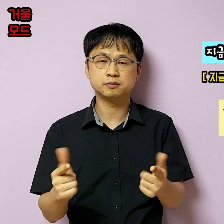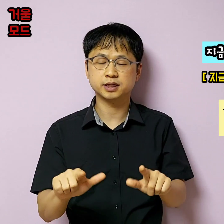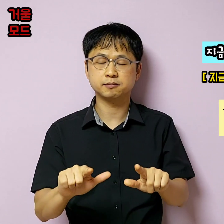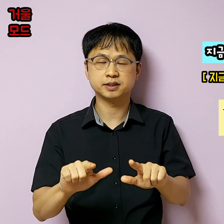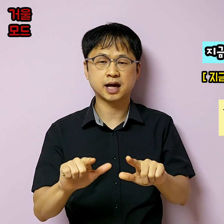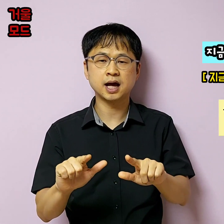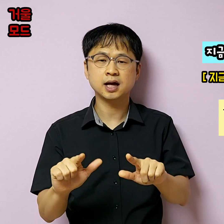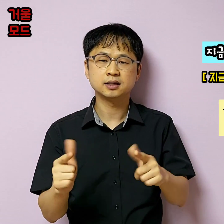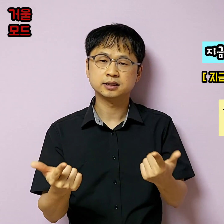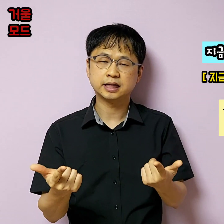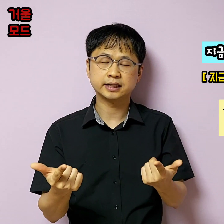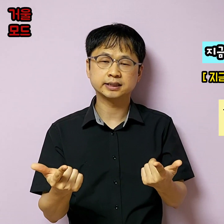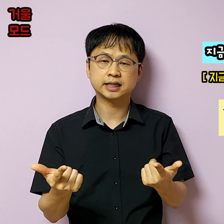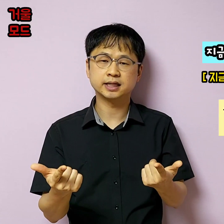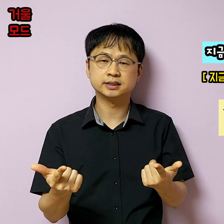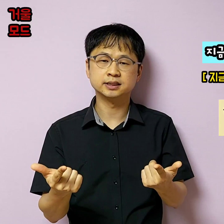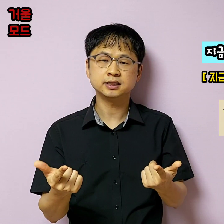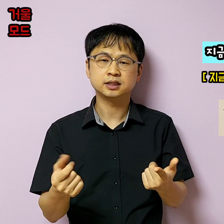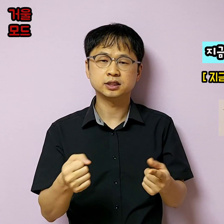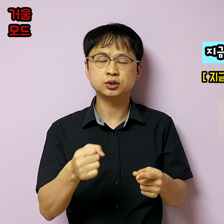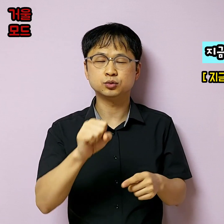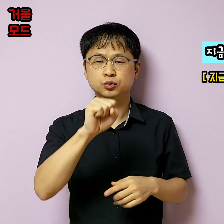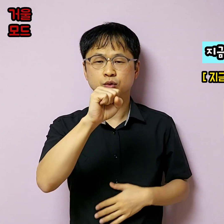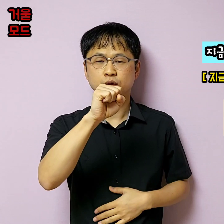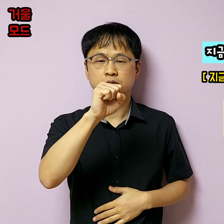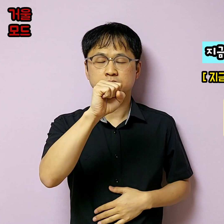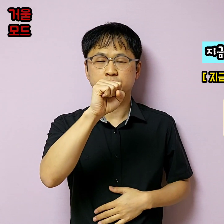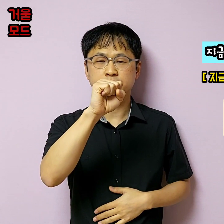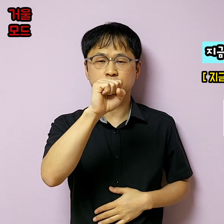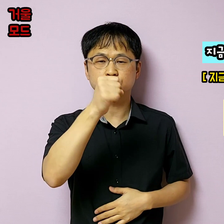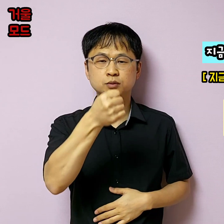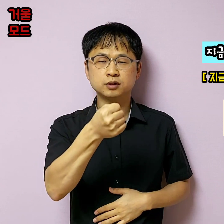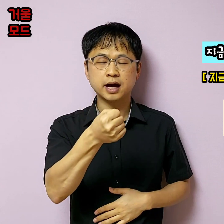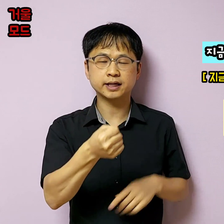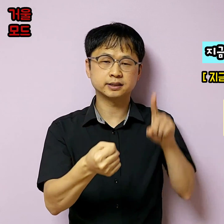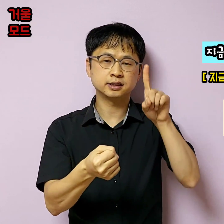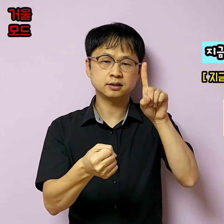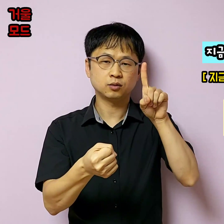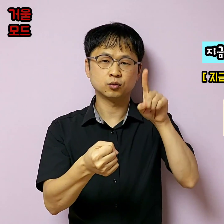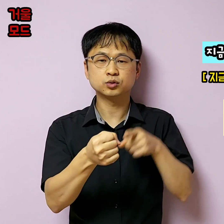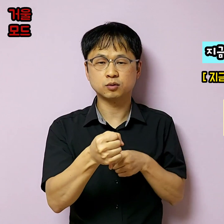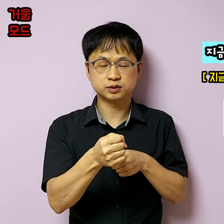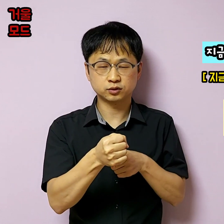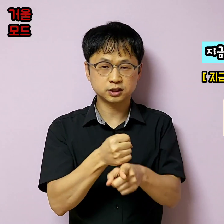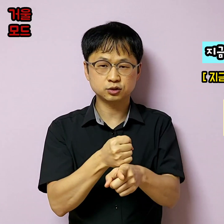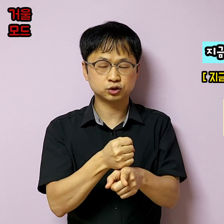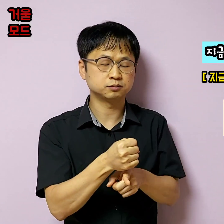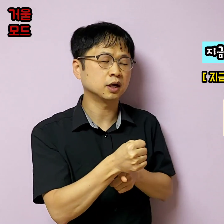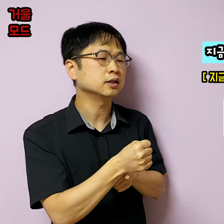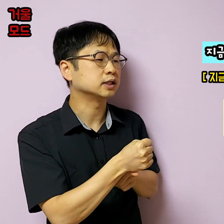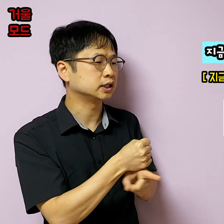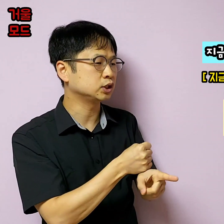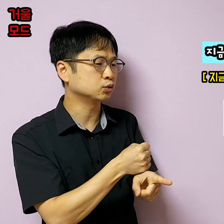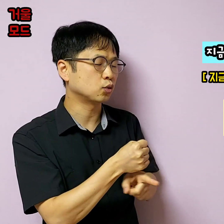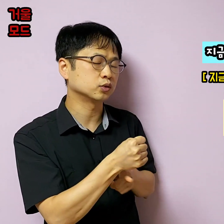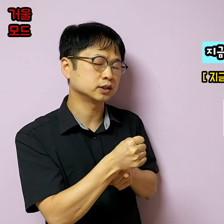의미가 됩니다. 나지 않을 이유. 왼손 주먹 아래를 오른손 검지로 찔러주시면 이유 혹은